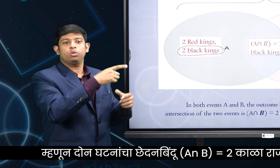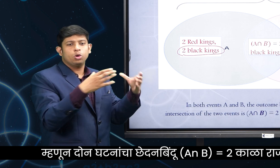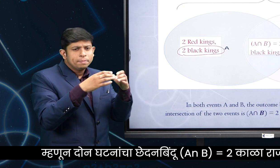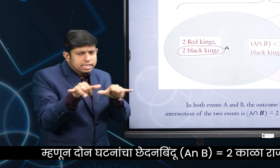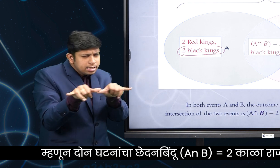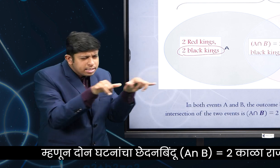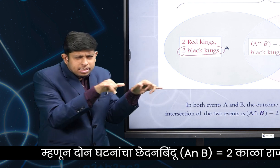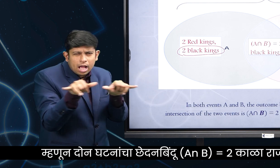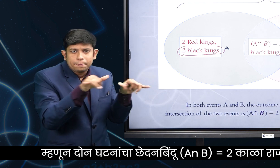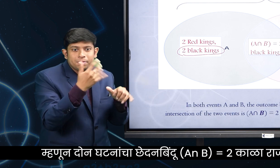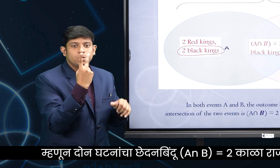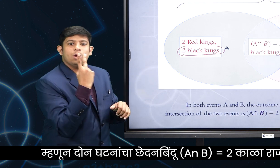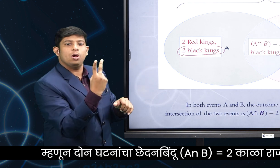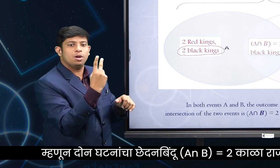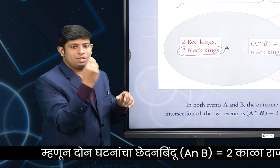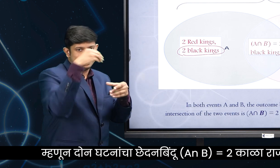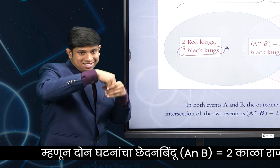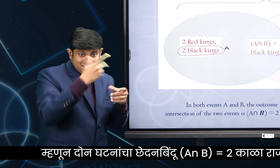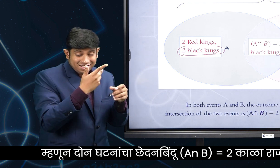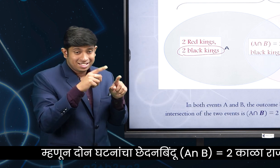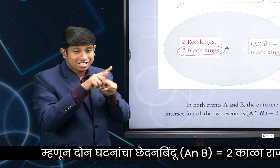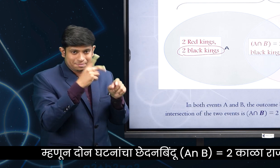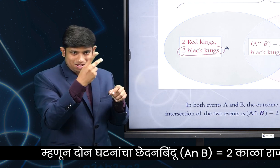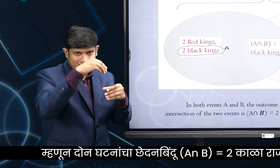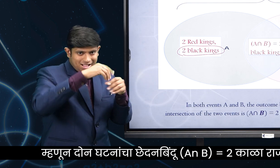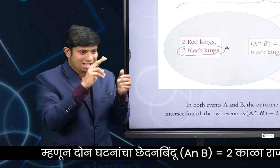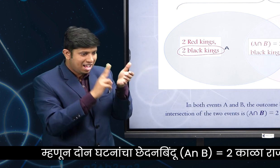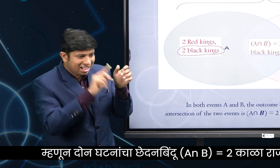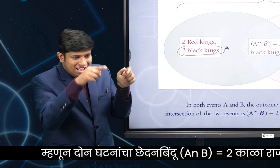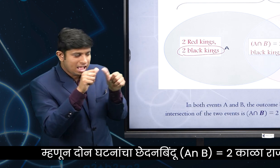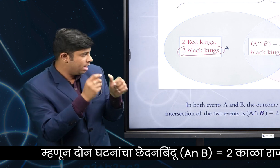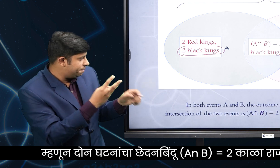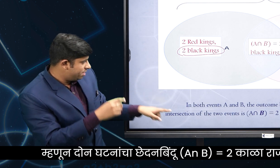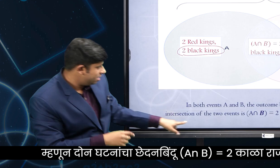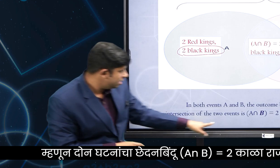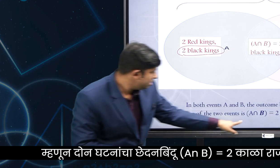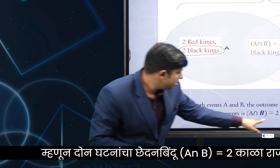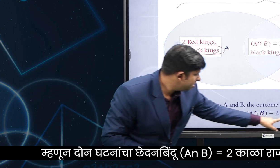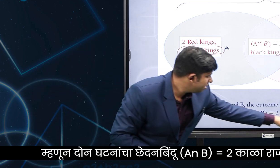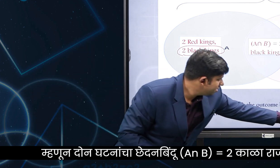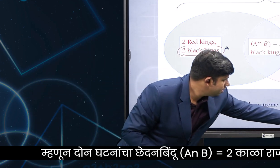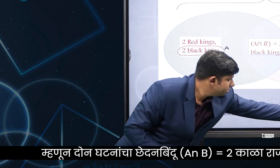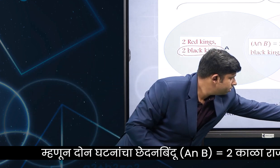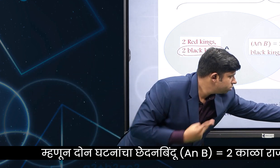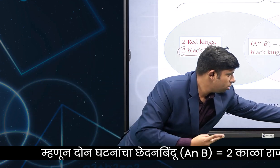छेदनबिंदू कंसामध्ये ए एन बी बरोबर 2 काळा राजा बरोबर एन कंसामध्ये ए एन बी